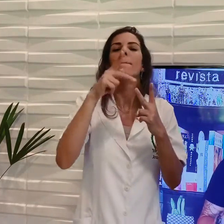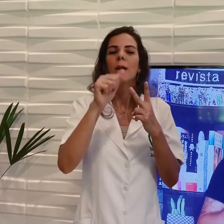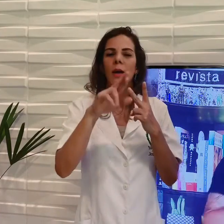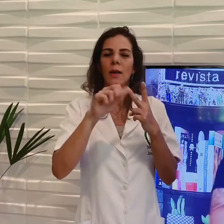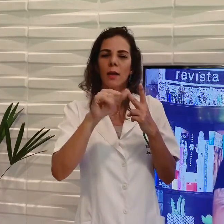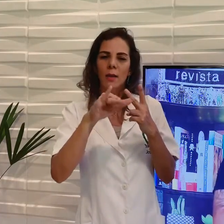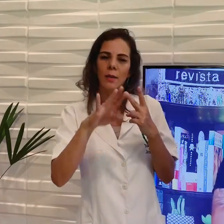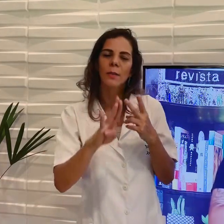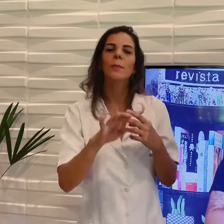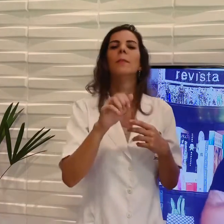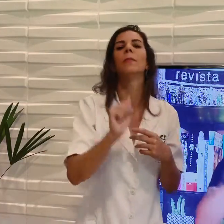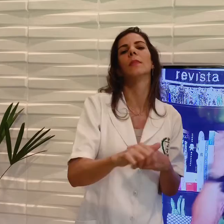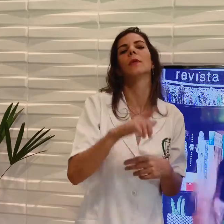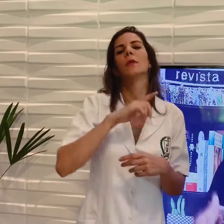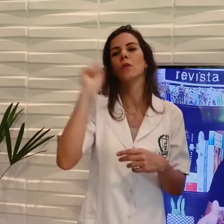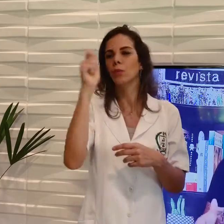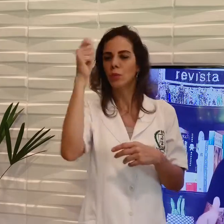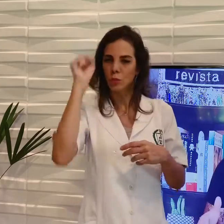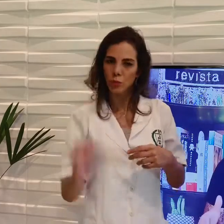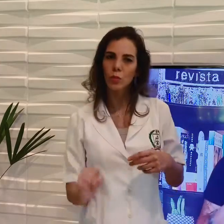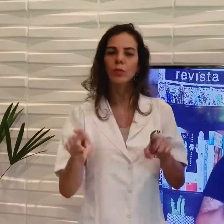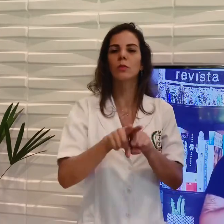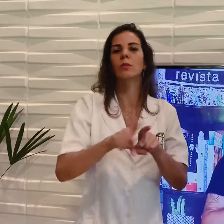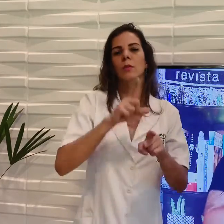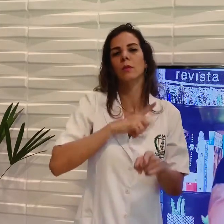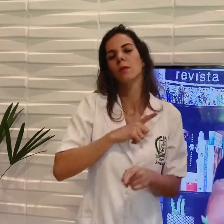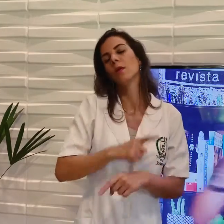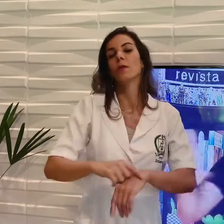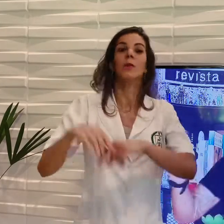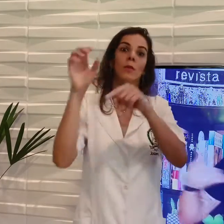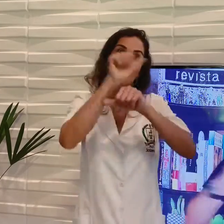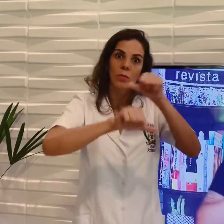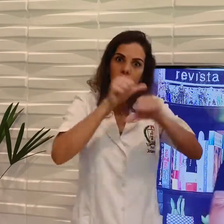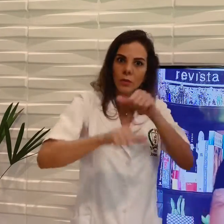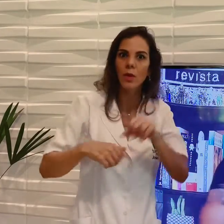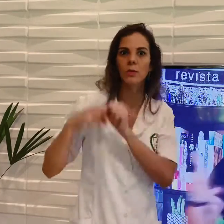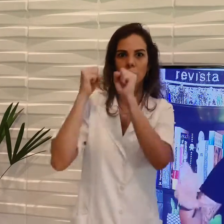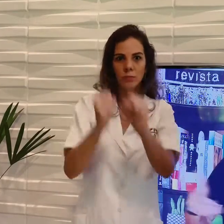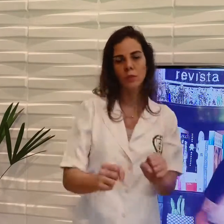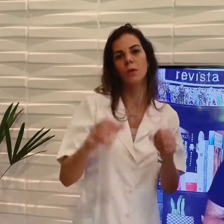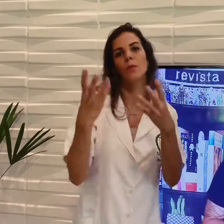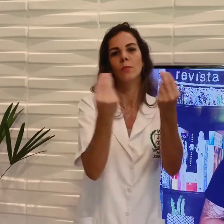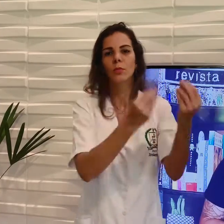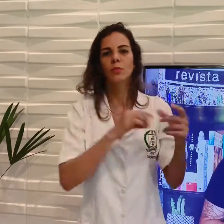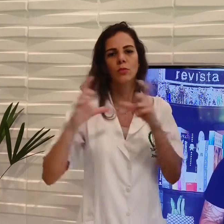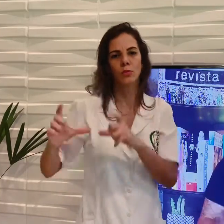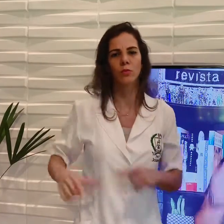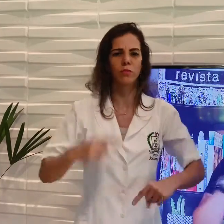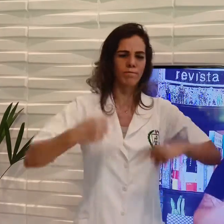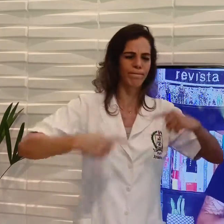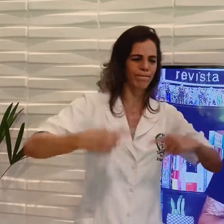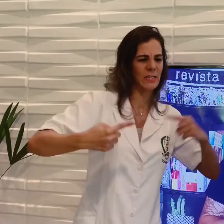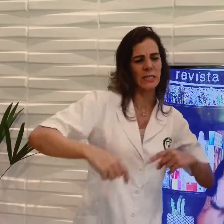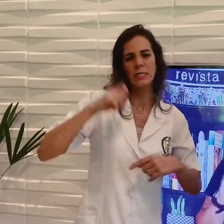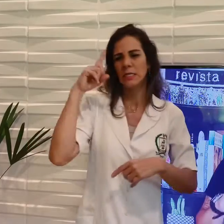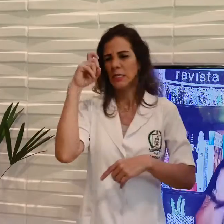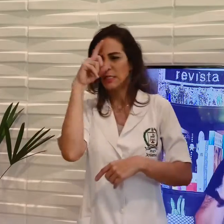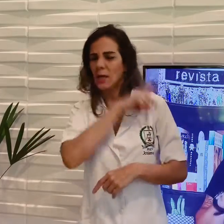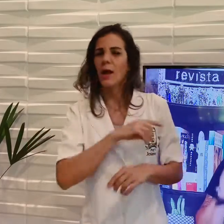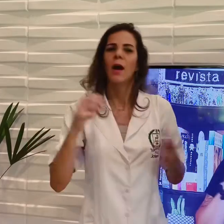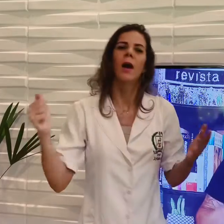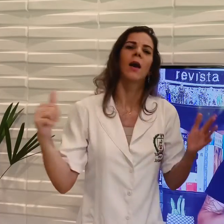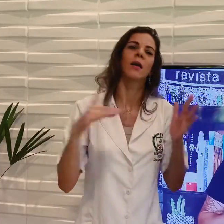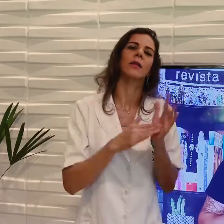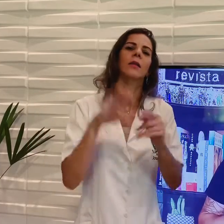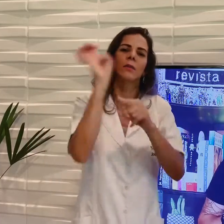movimento acabou liderando esta mudança de poder. E aí vários ambientes políticos ficaram insustentáveis, inclusive o ambiente